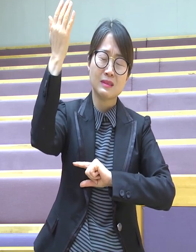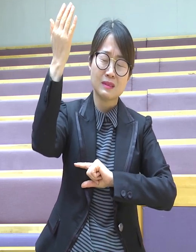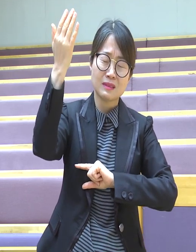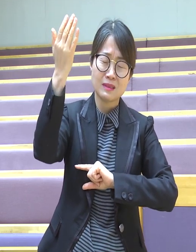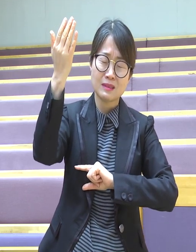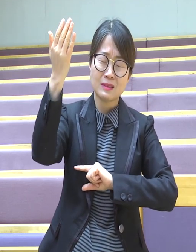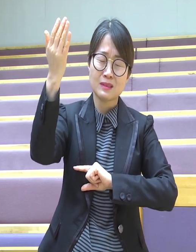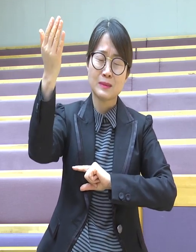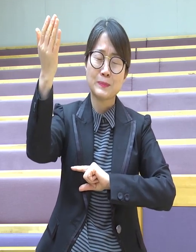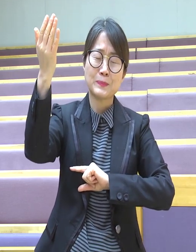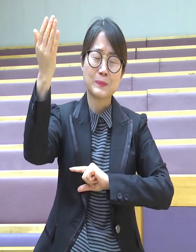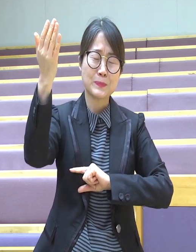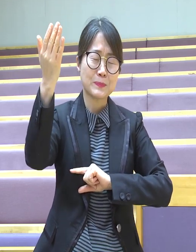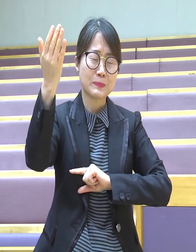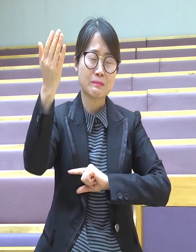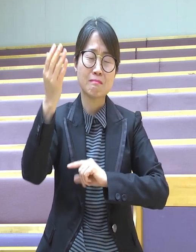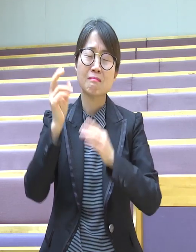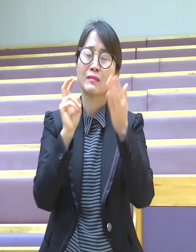이름을